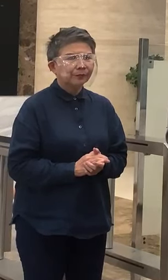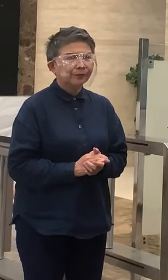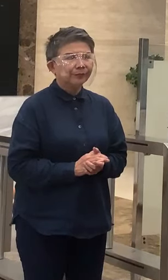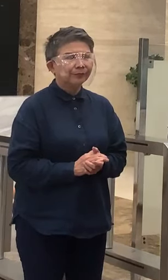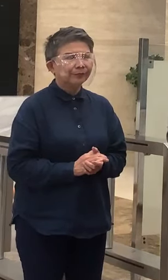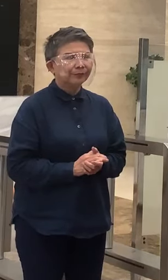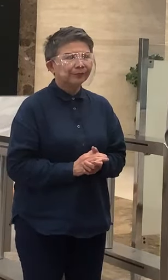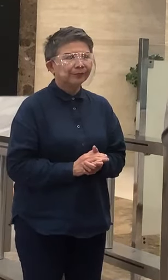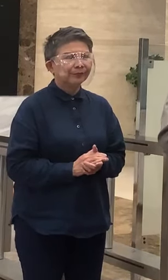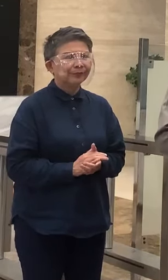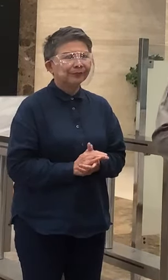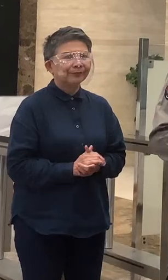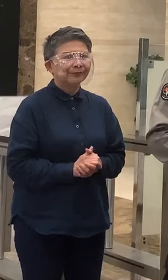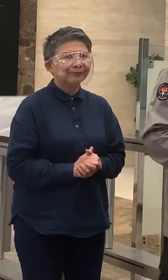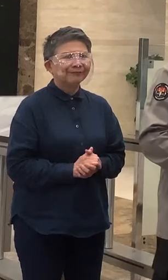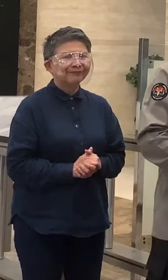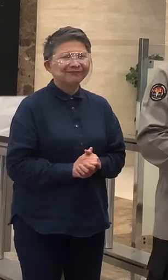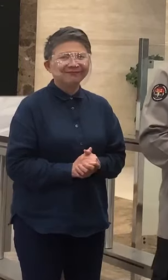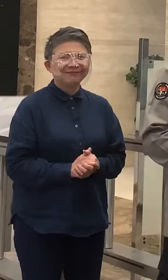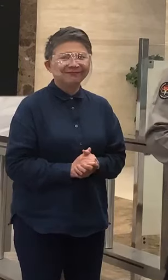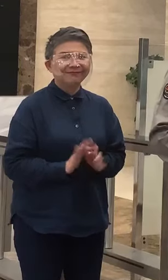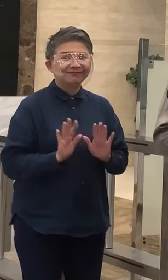di sini